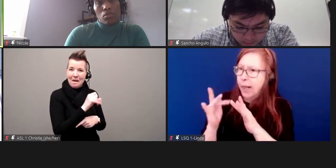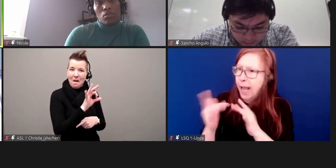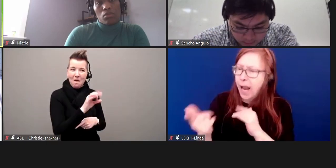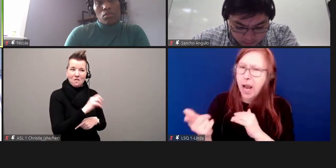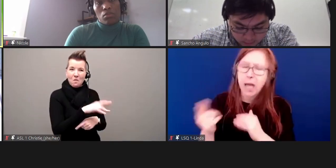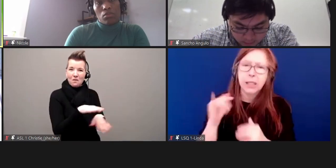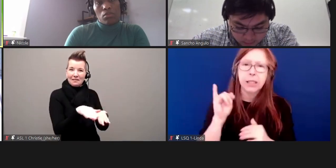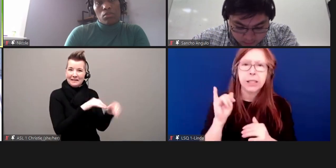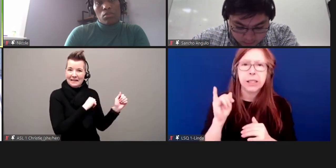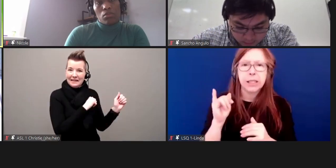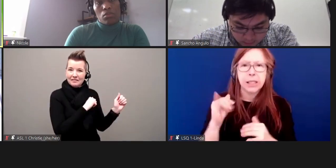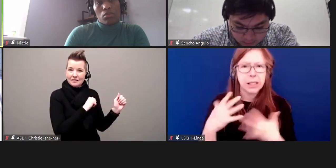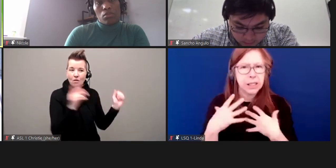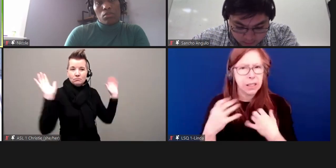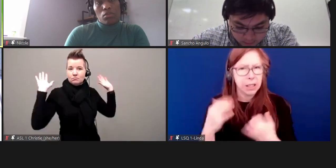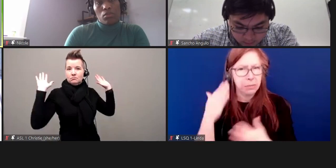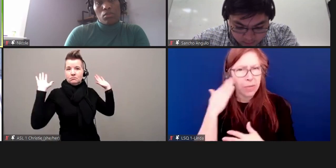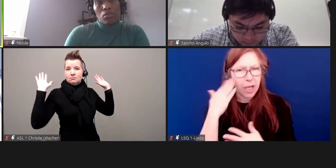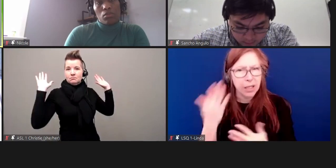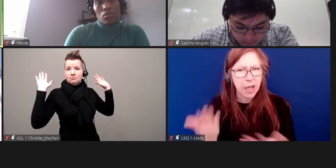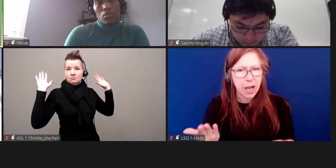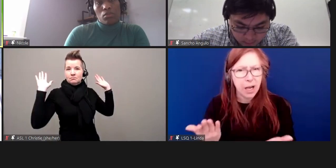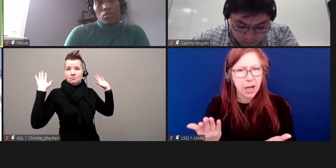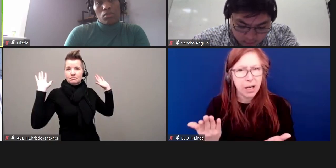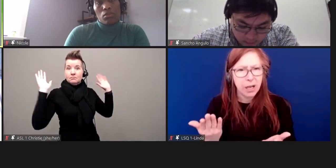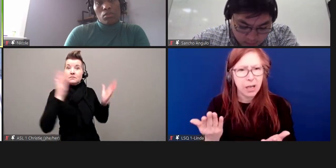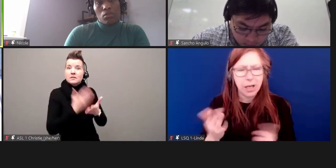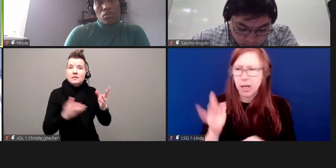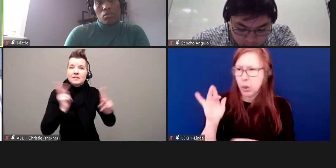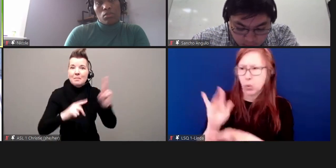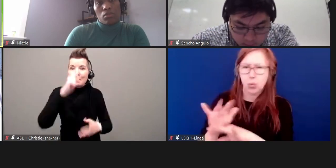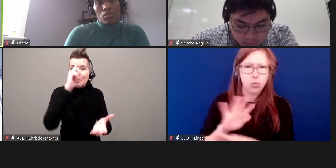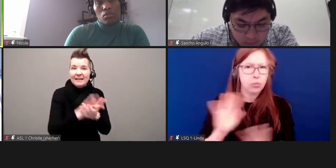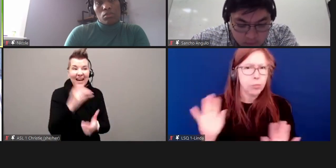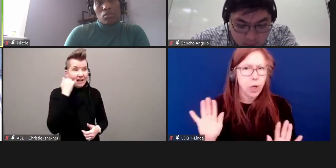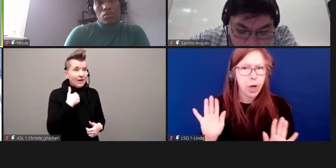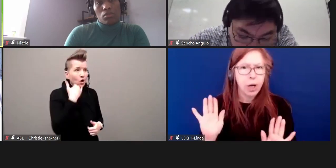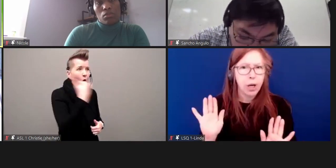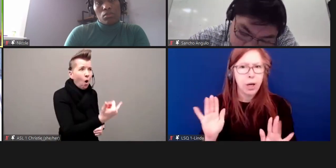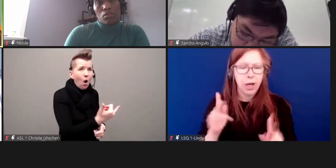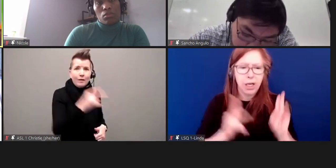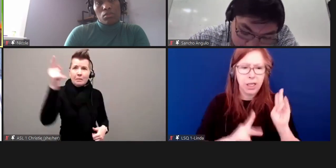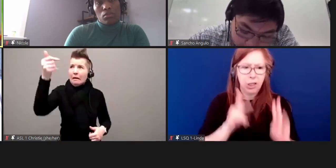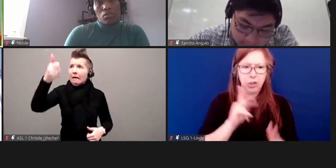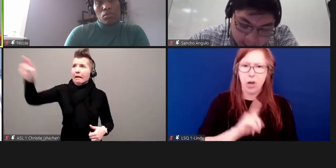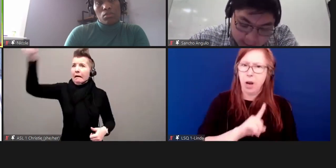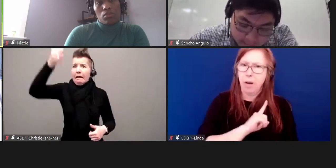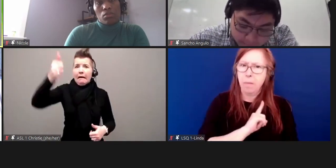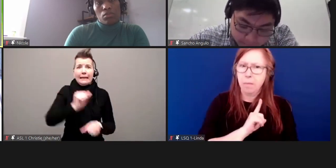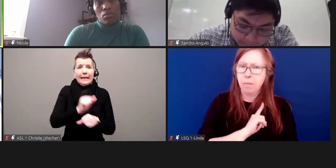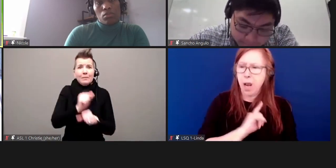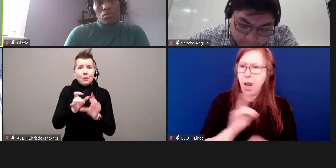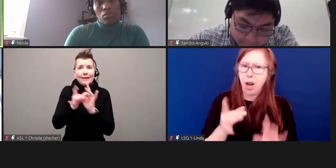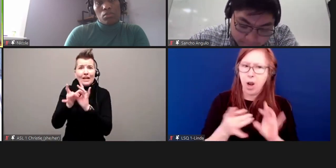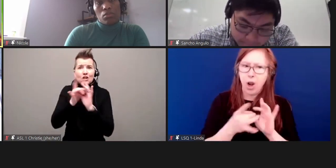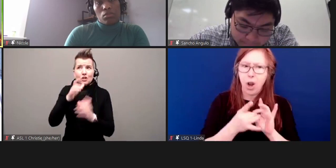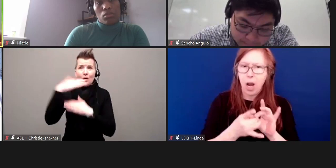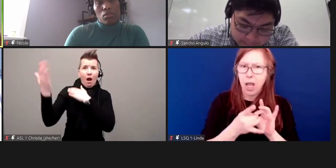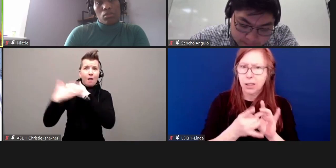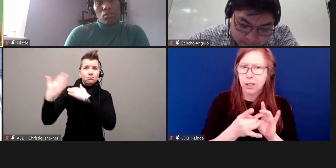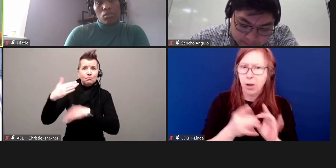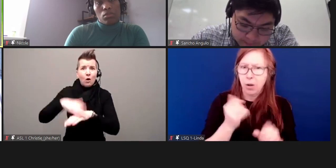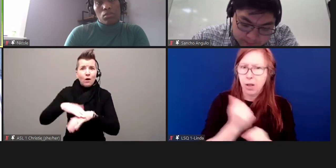santé mentale, on ne les touche pas. Les gens craignent même que les relations du travail